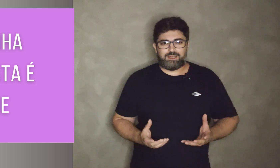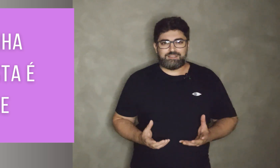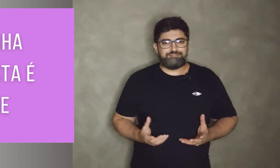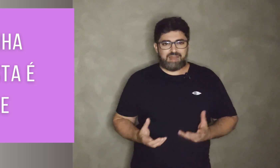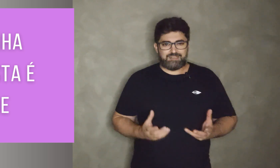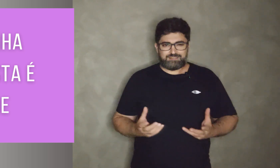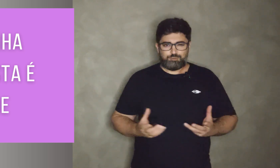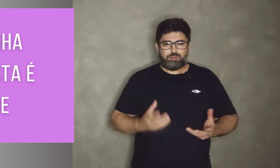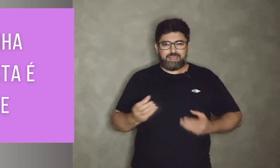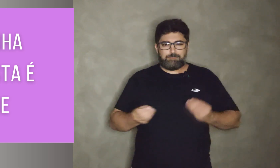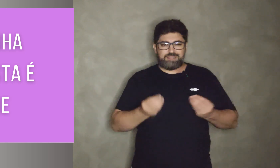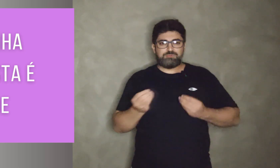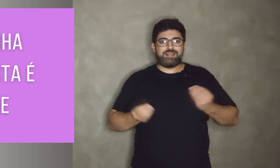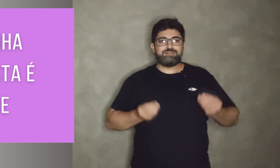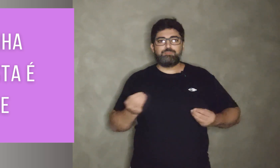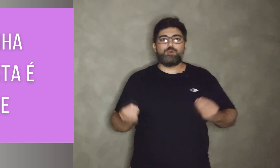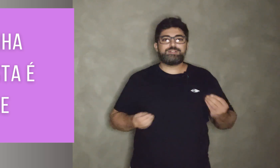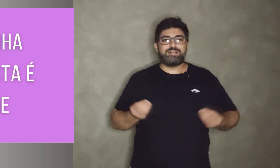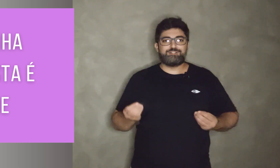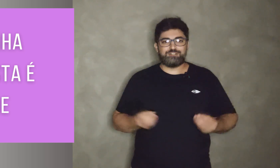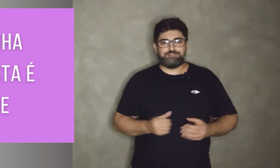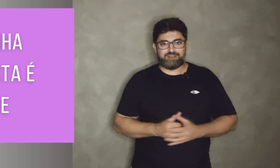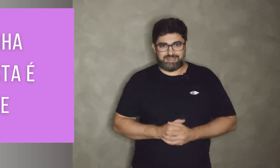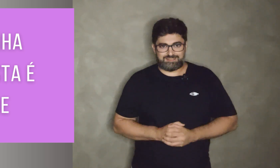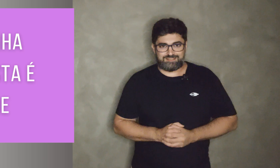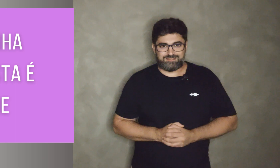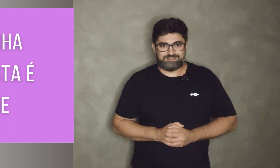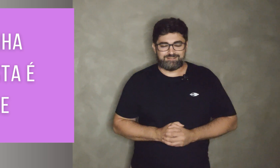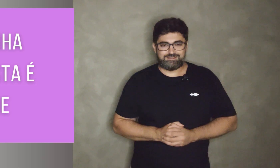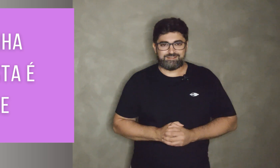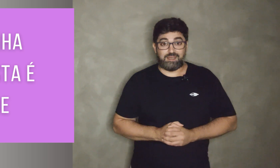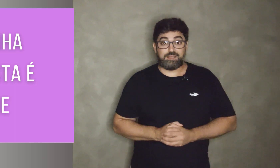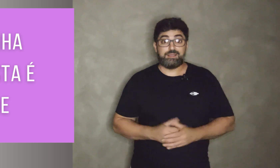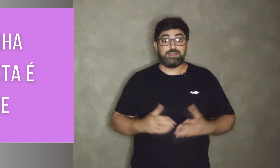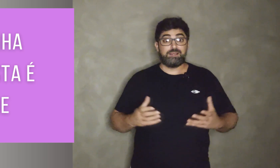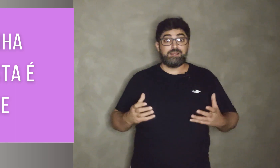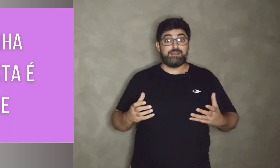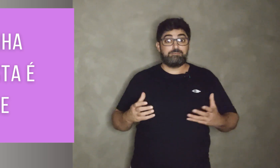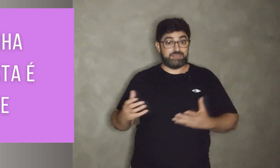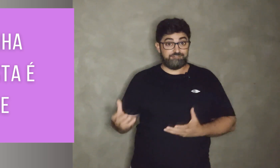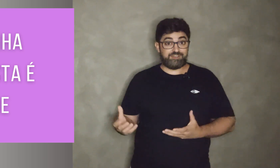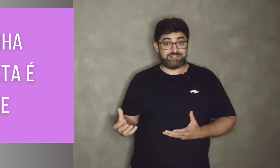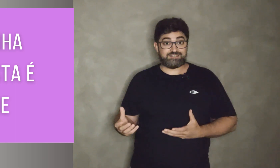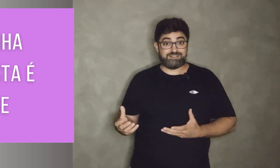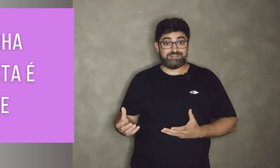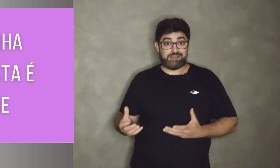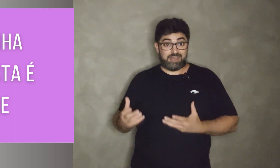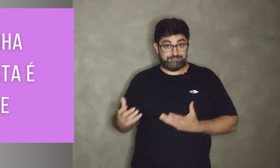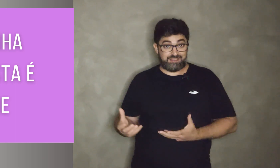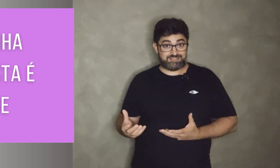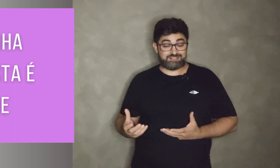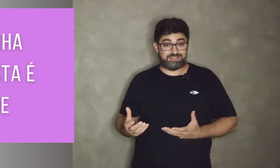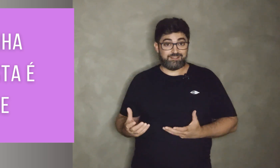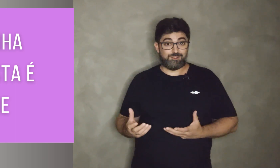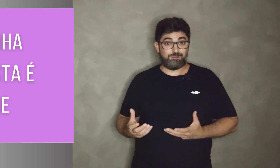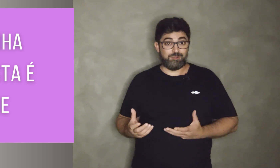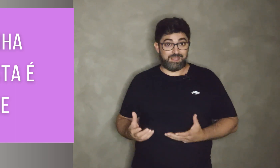da frase? Qual que é a parte mais importante da frase? Tá? Minha festa. A festa.